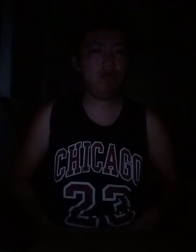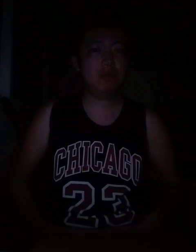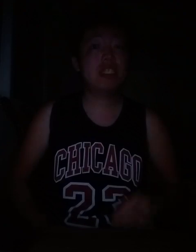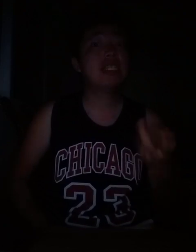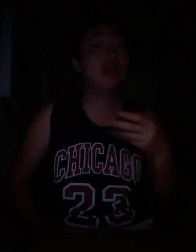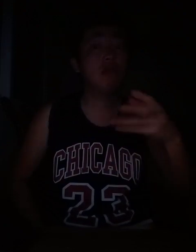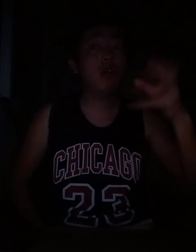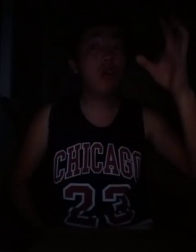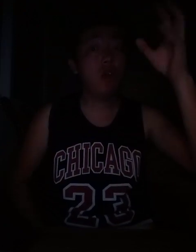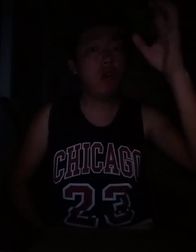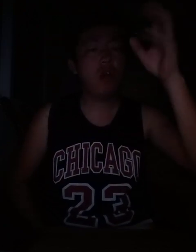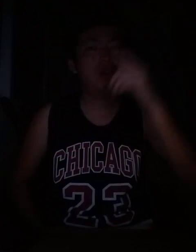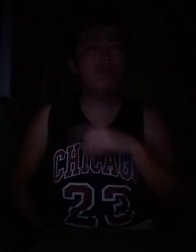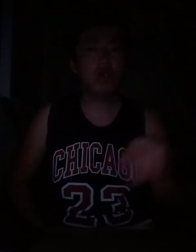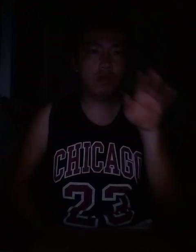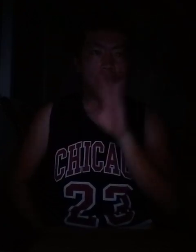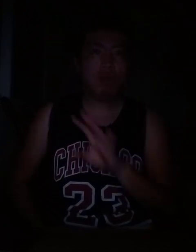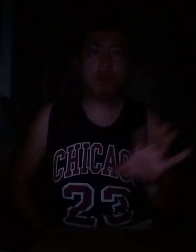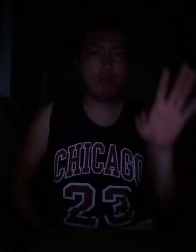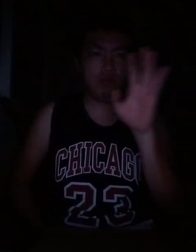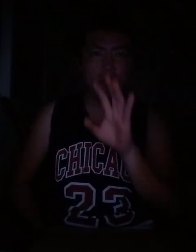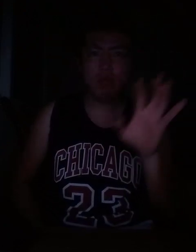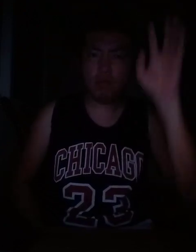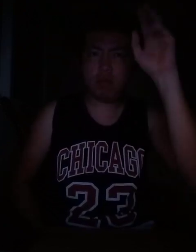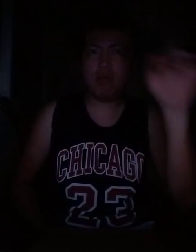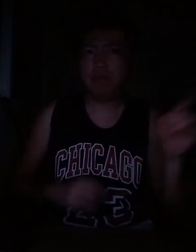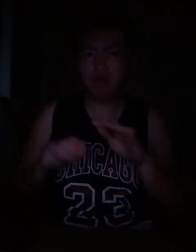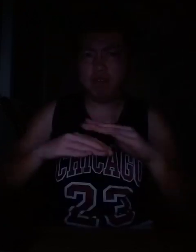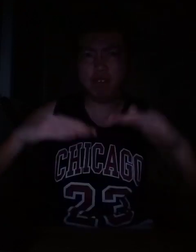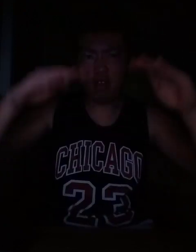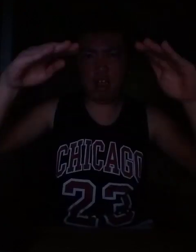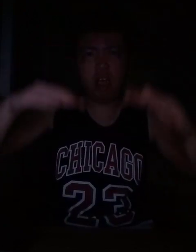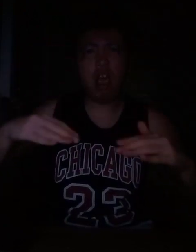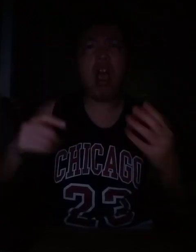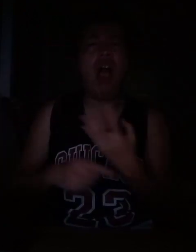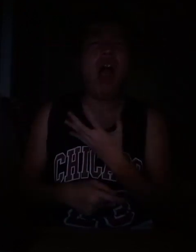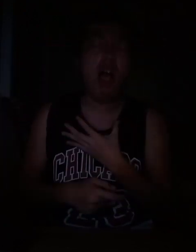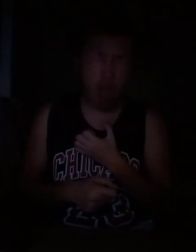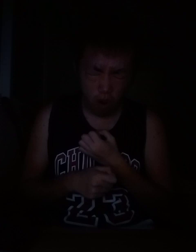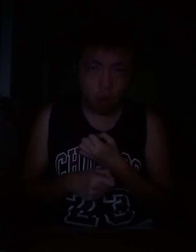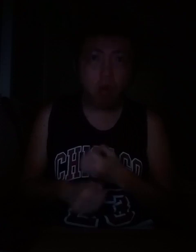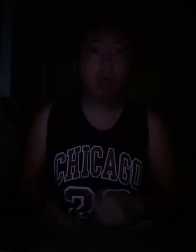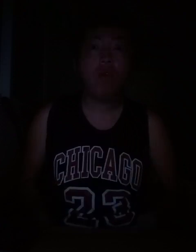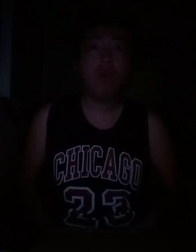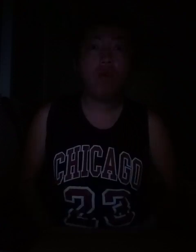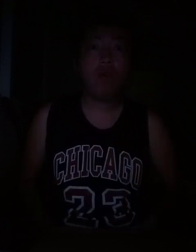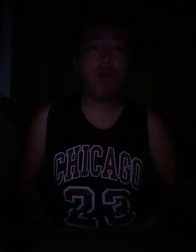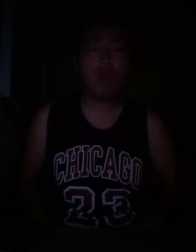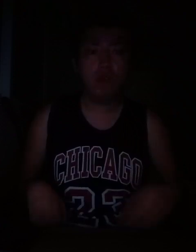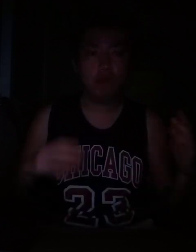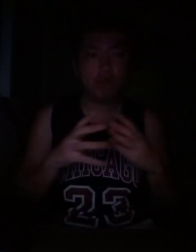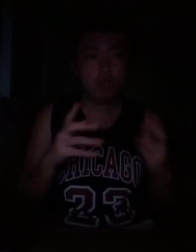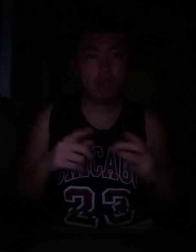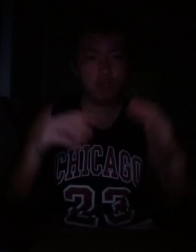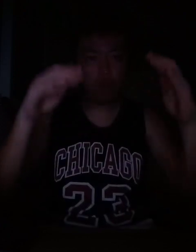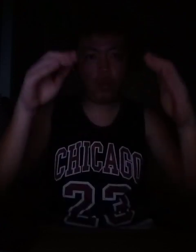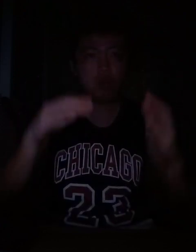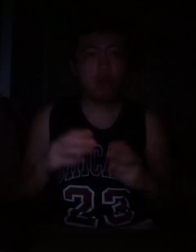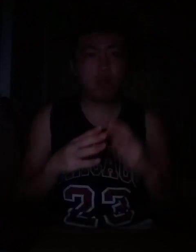북상 소식에 상인들은 벌써 가게가 물에 잠길까 걱정이 앞섭니다. 저 올리놔려고 선반에 저